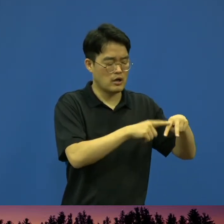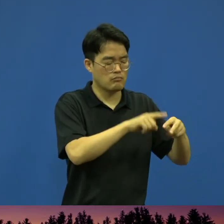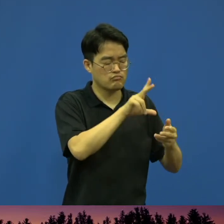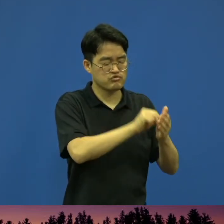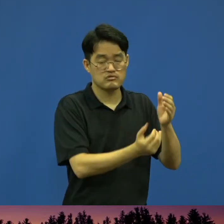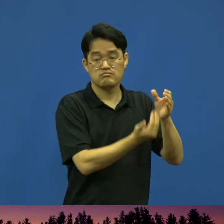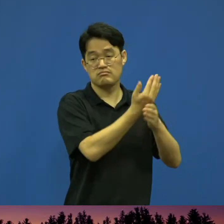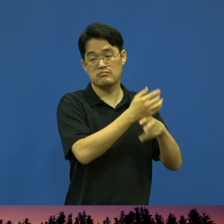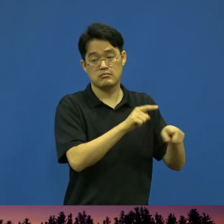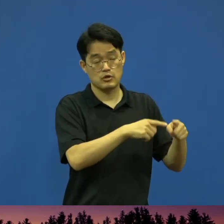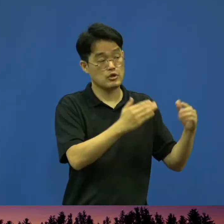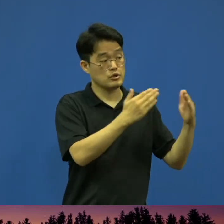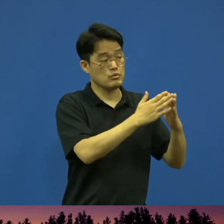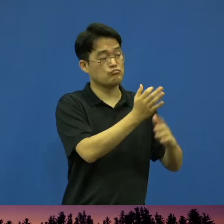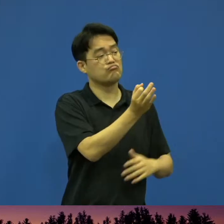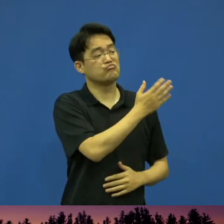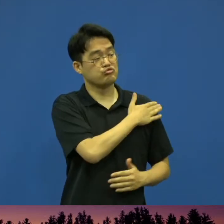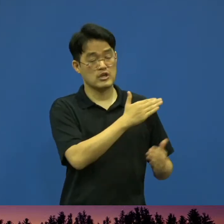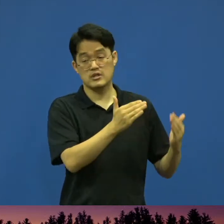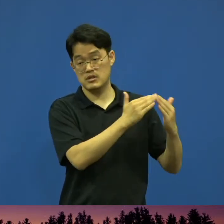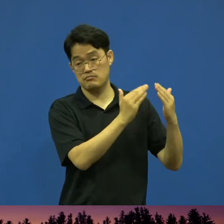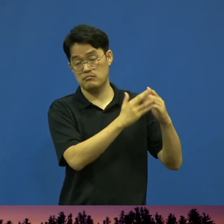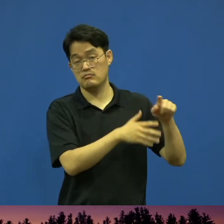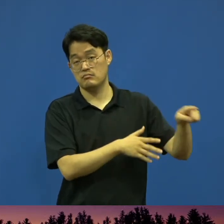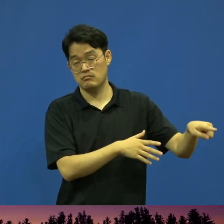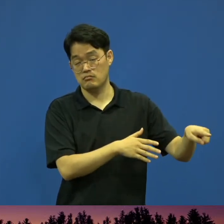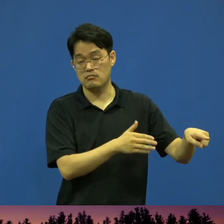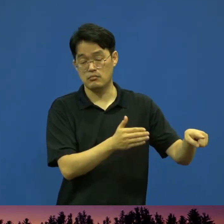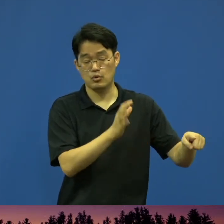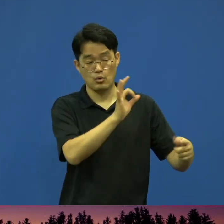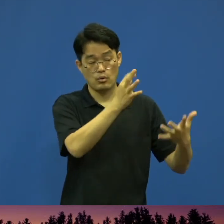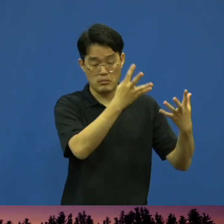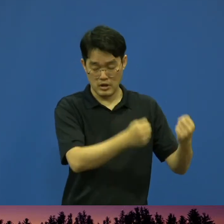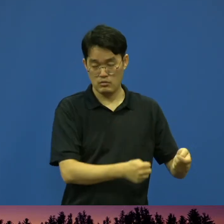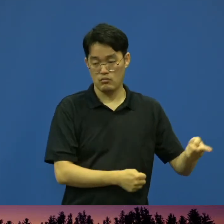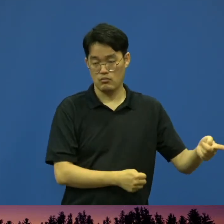집은 참 부유한 집이었어요. 참 부유한 집이었습니다.